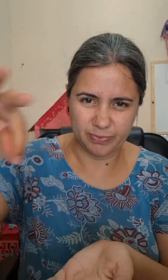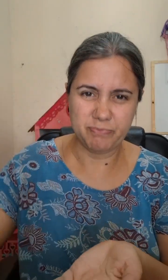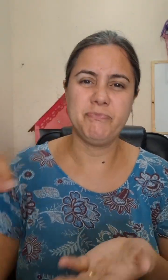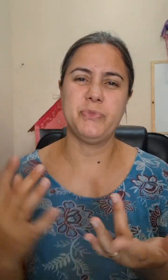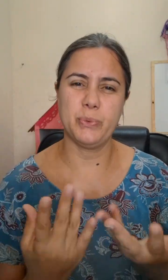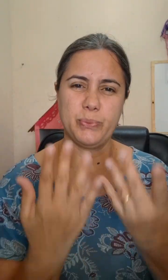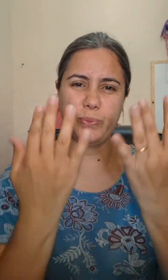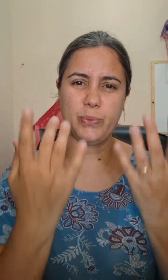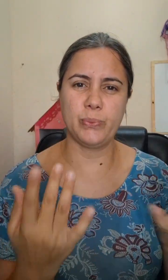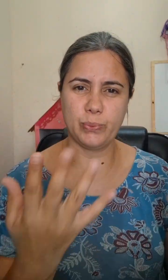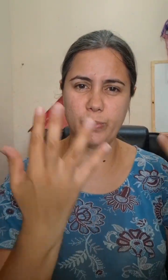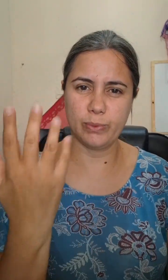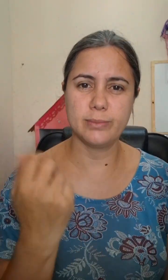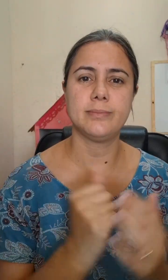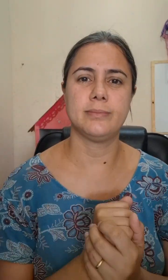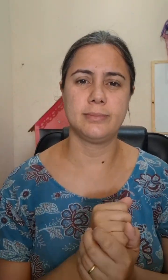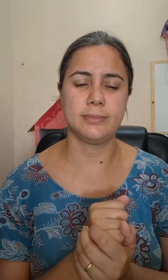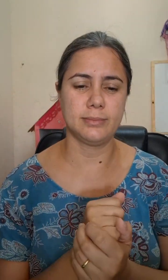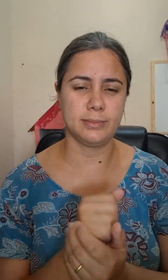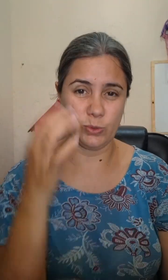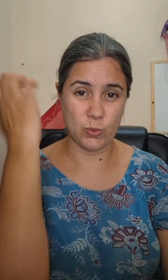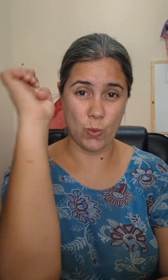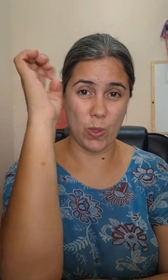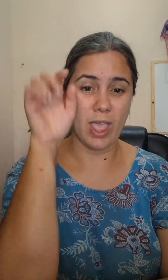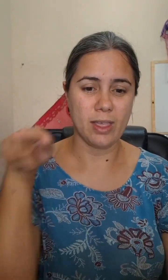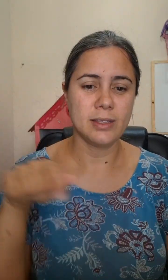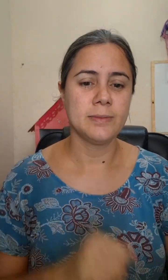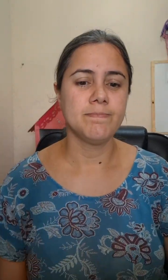Éden. Depois, quarto,